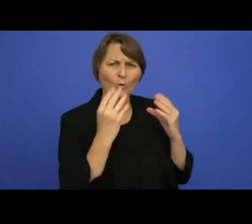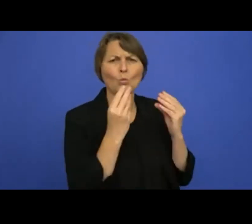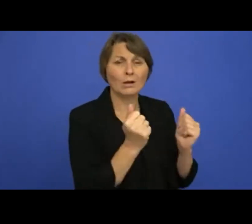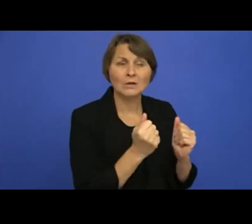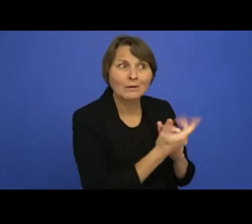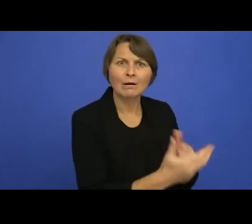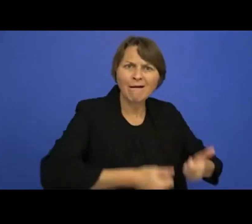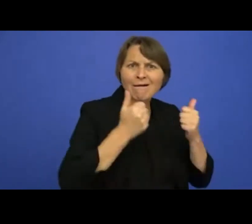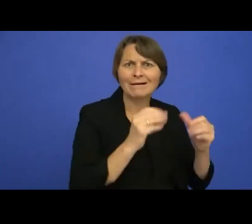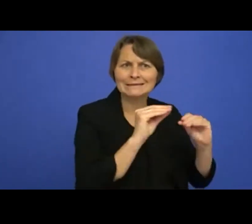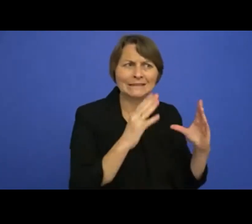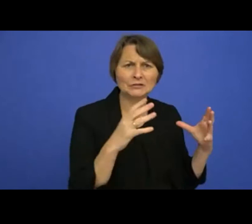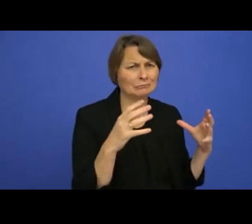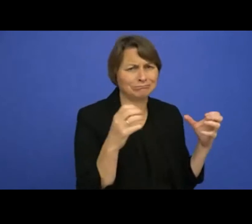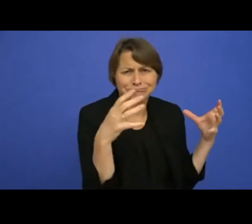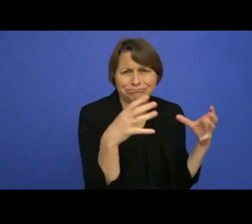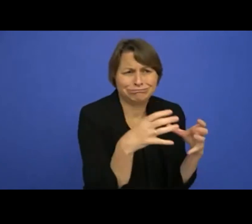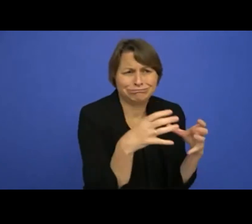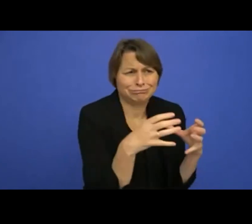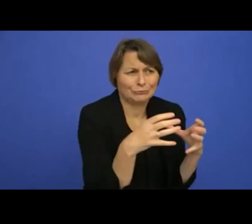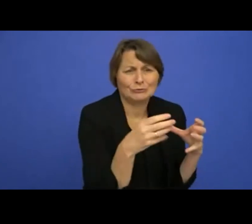Nous avons une pénurie d'enseignants qualifiés.